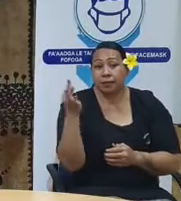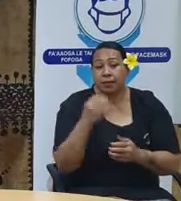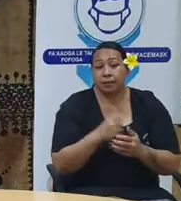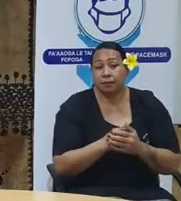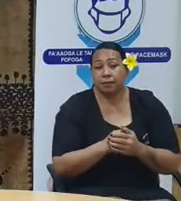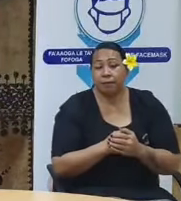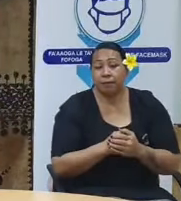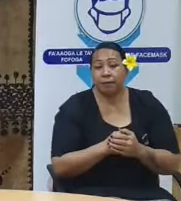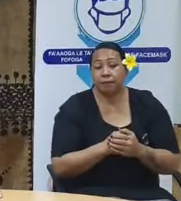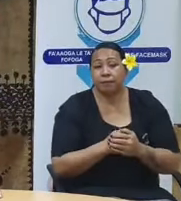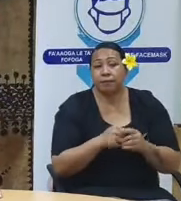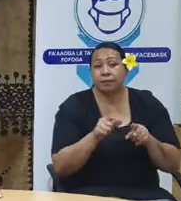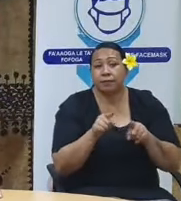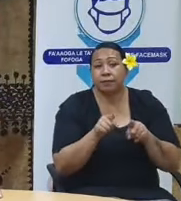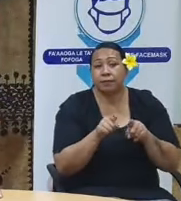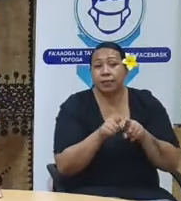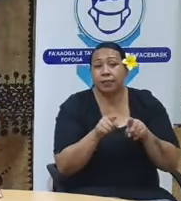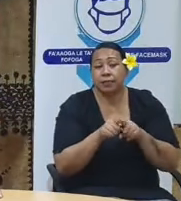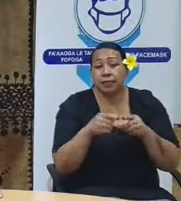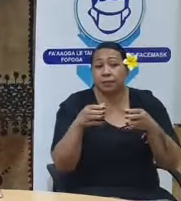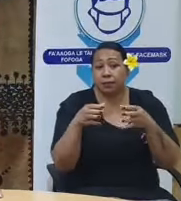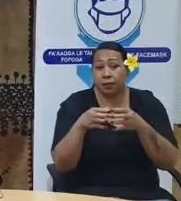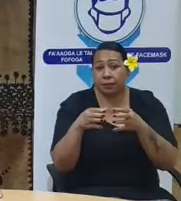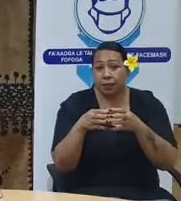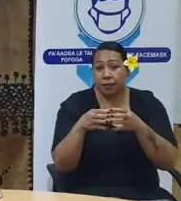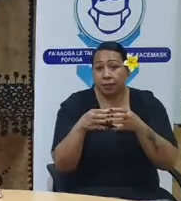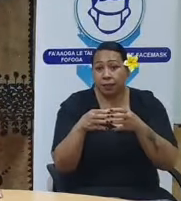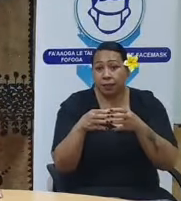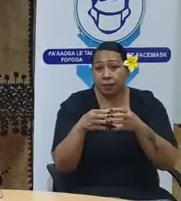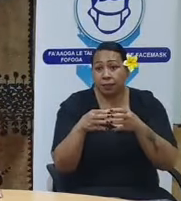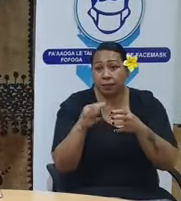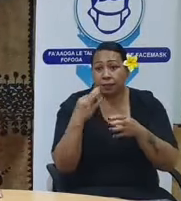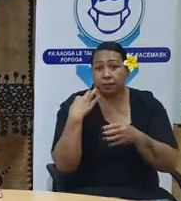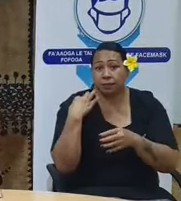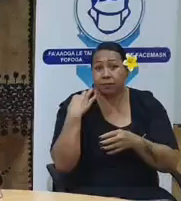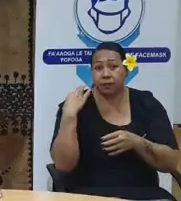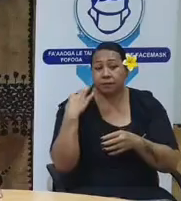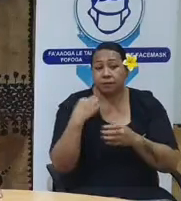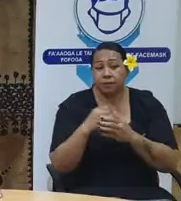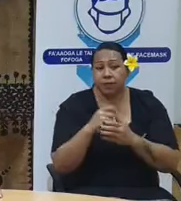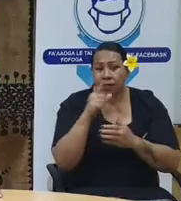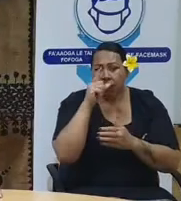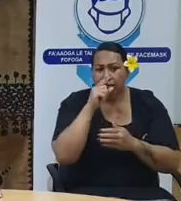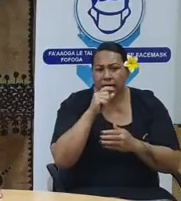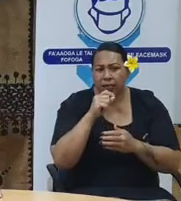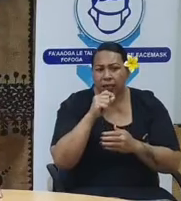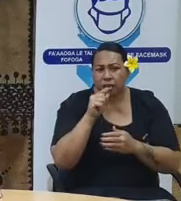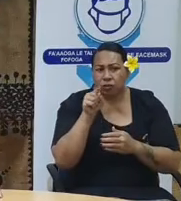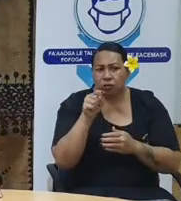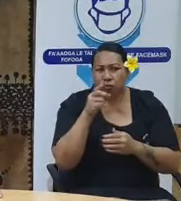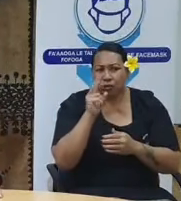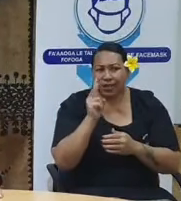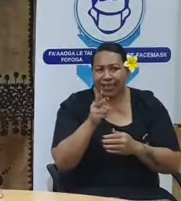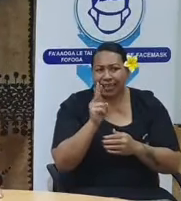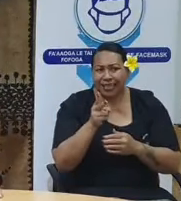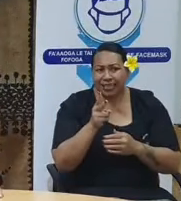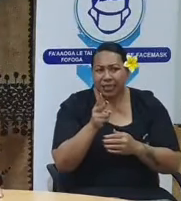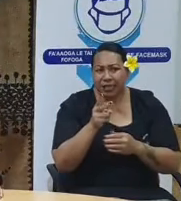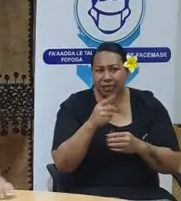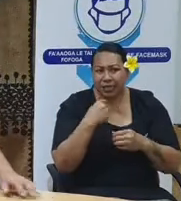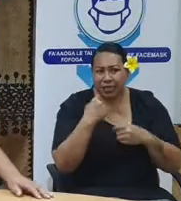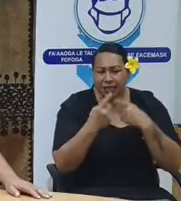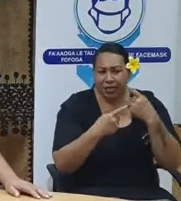Kalau yang masih bersuara, jangan tidak pastinya cakap. Kalau apa macam cakap mungkin jawab. Kalau tak tulang, boleh buat tak fuga dan cium.